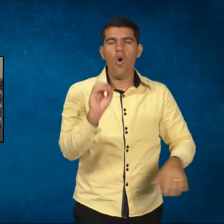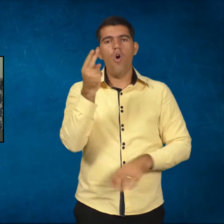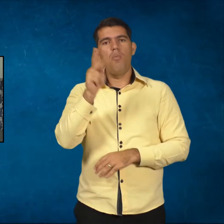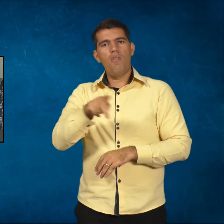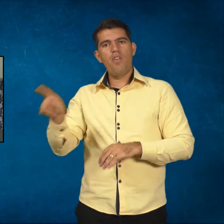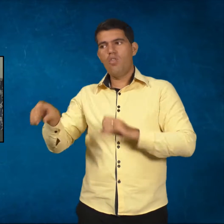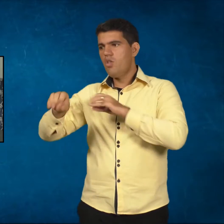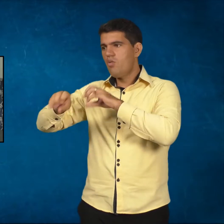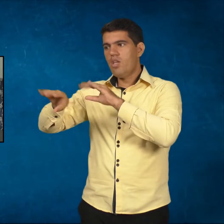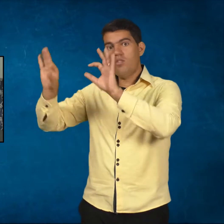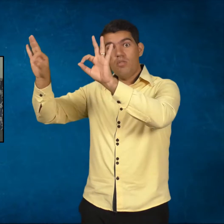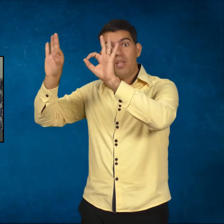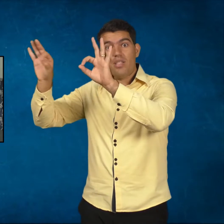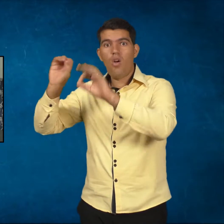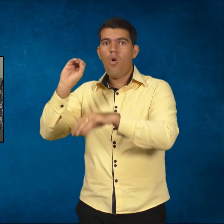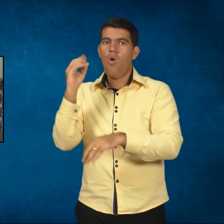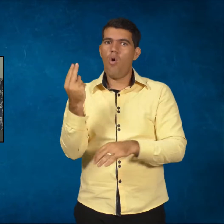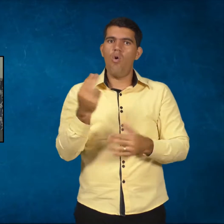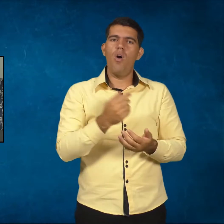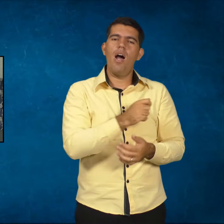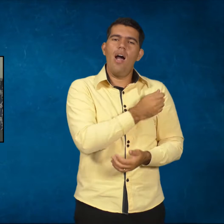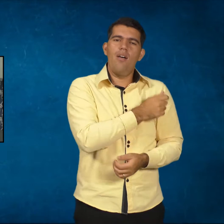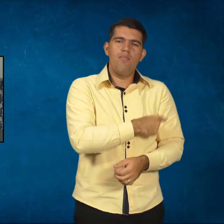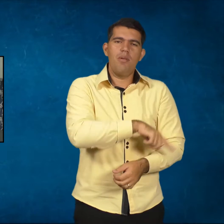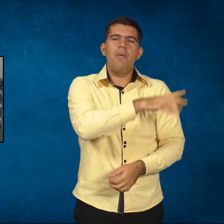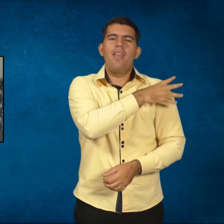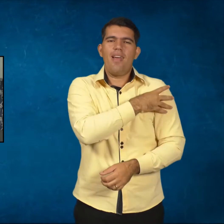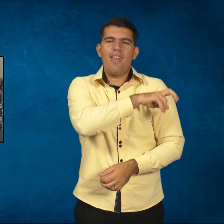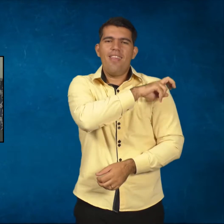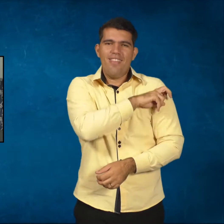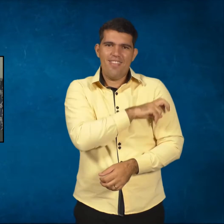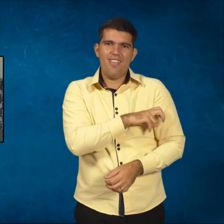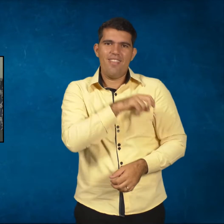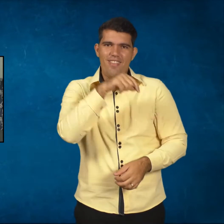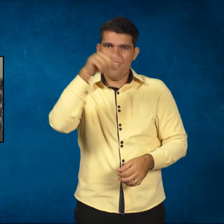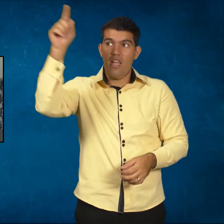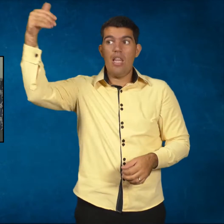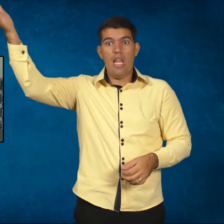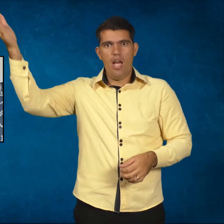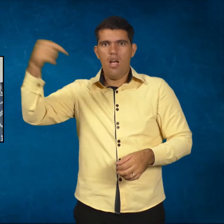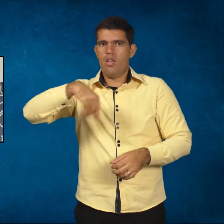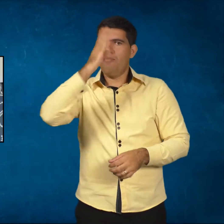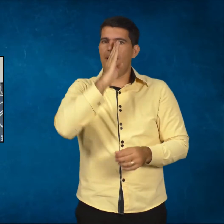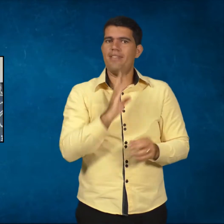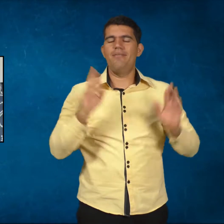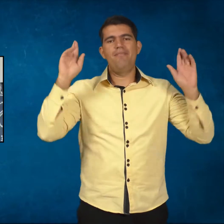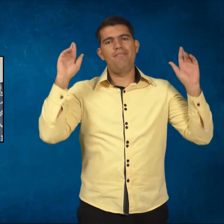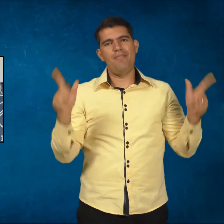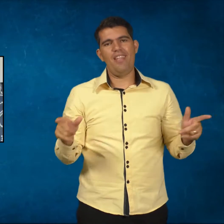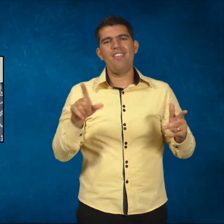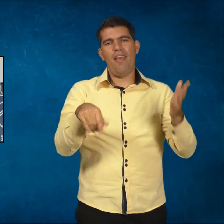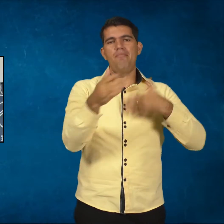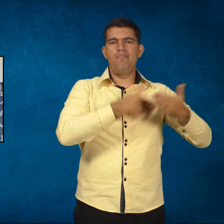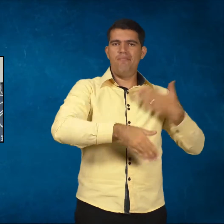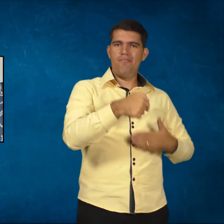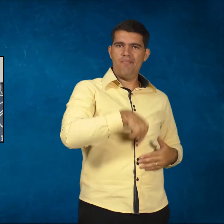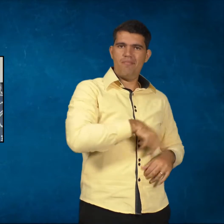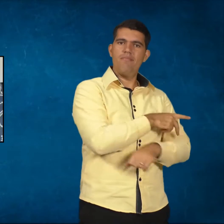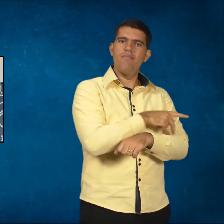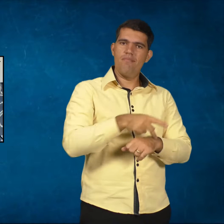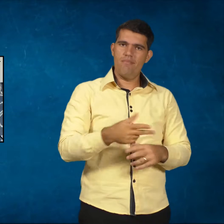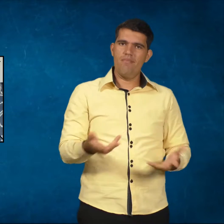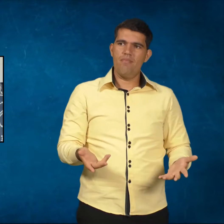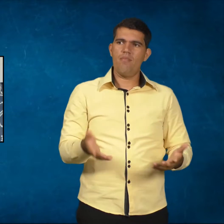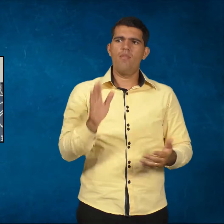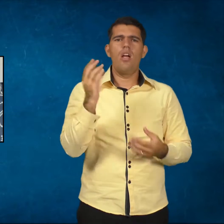especial, eu formo um professor dos anos iniciais, o Brasil não. Então eu penso que isso foi um retrocesso. E para eu ofertar o AE, como eu